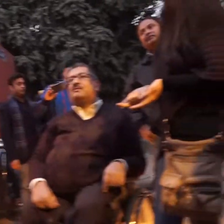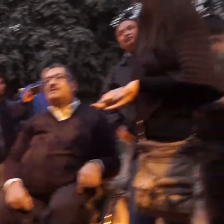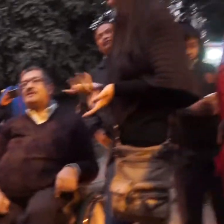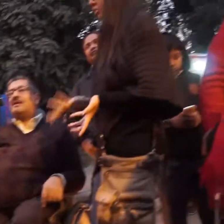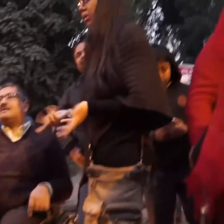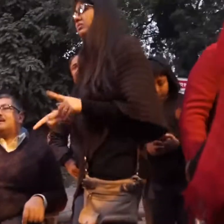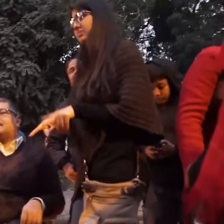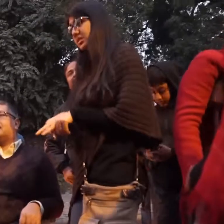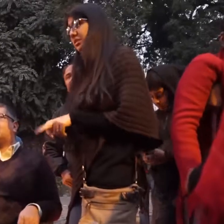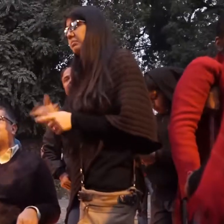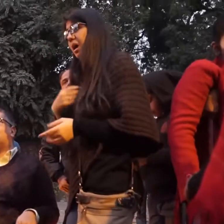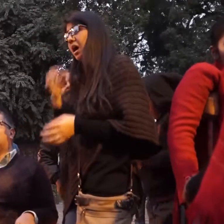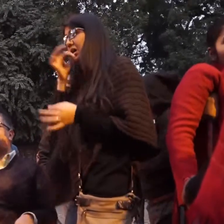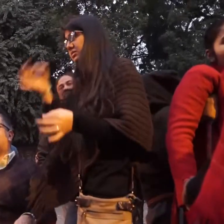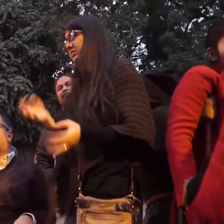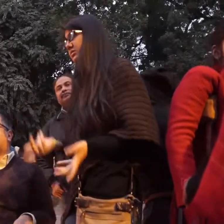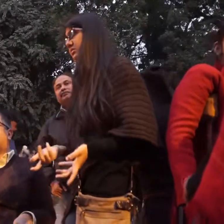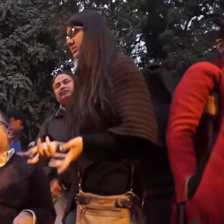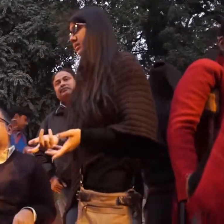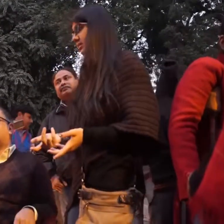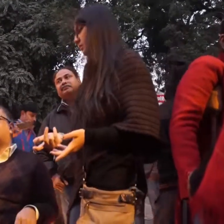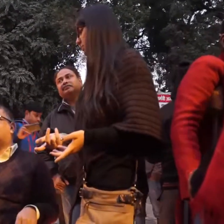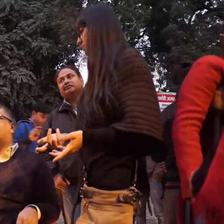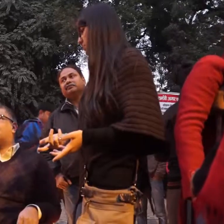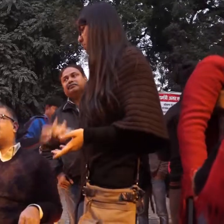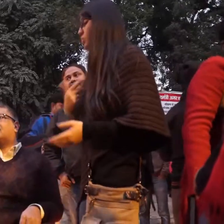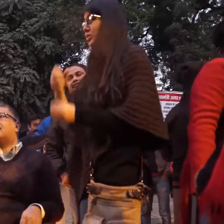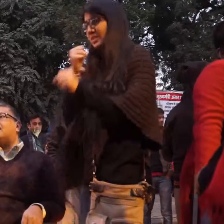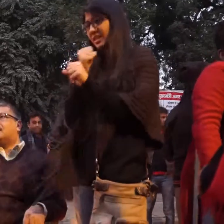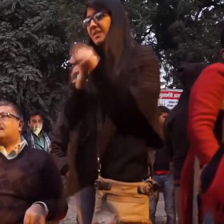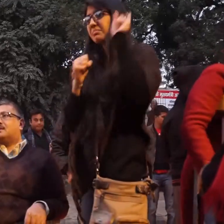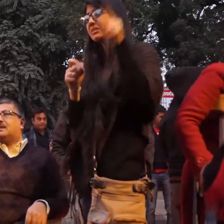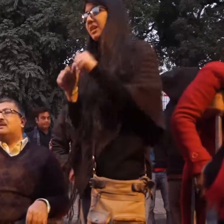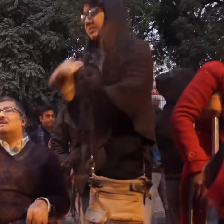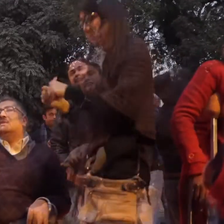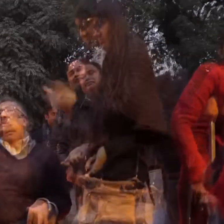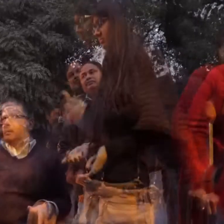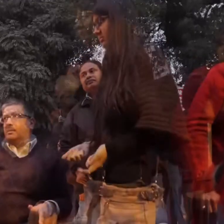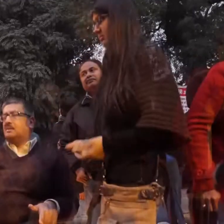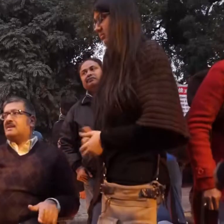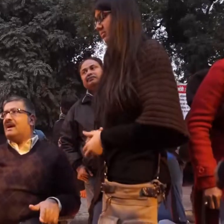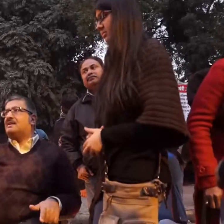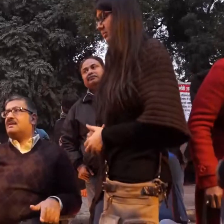एकदम से निगलेक्ट किया जा रहा है, क्यों? अब ये तो सवाल ऐसा है, इसका जवाब सरकार दे सकती है।